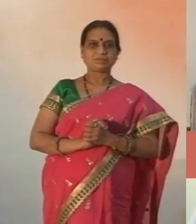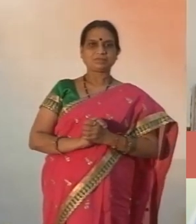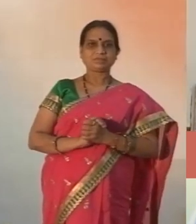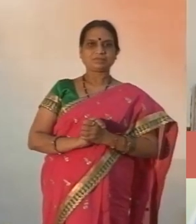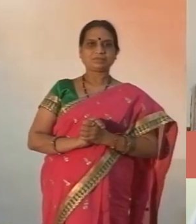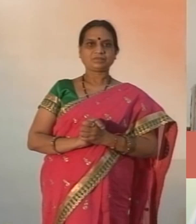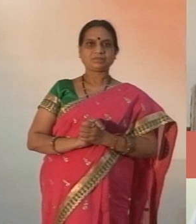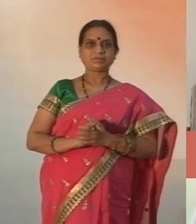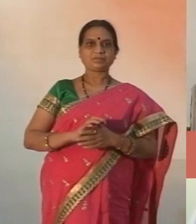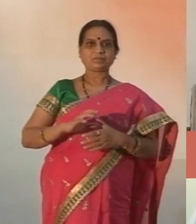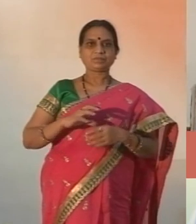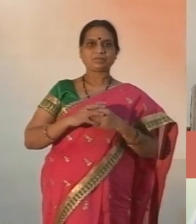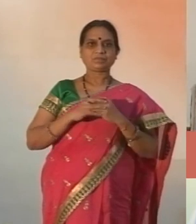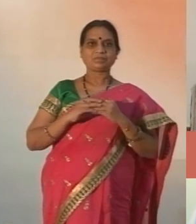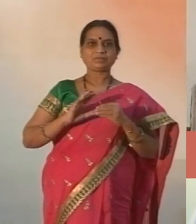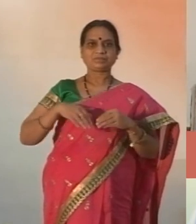और हमेशा